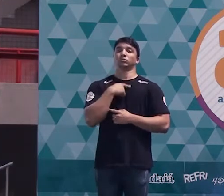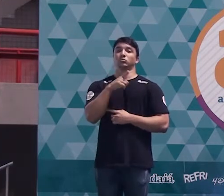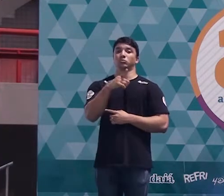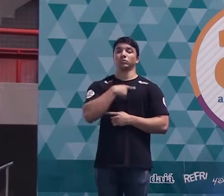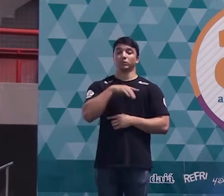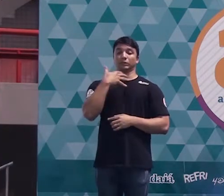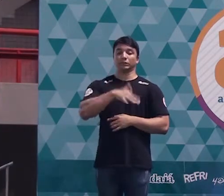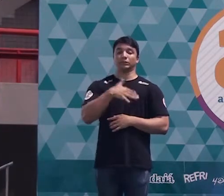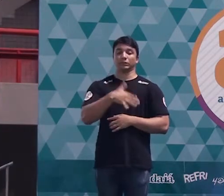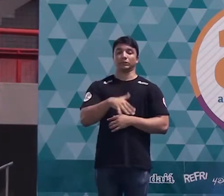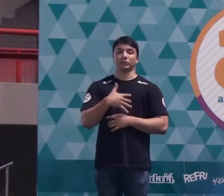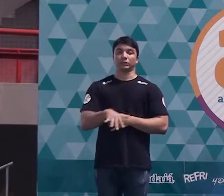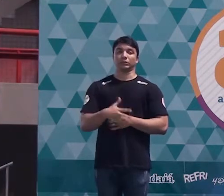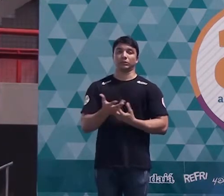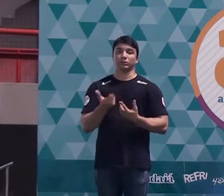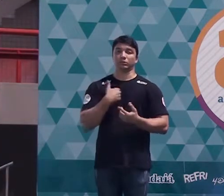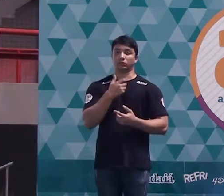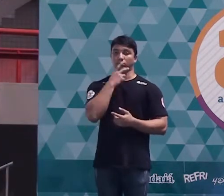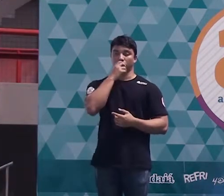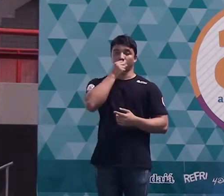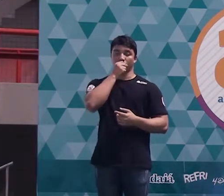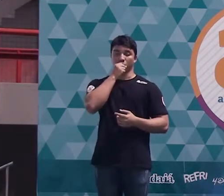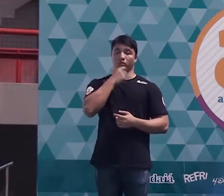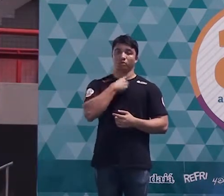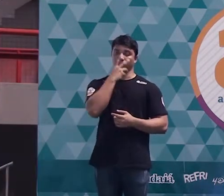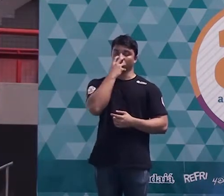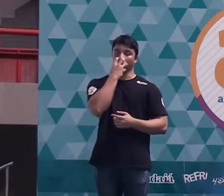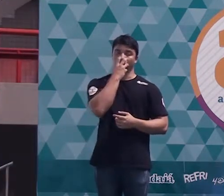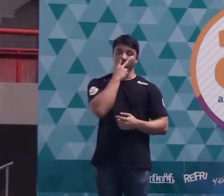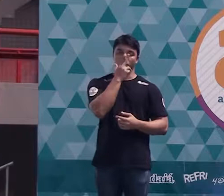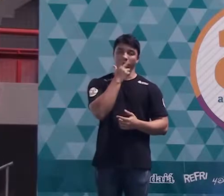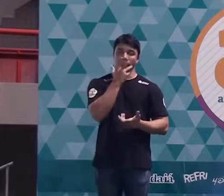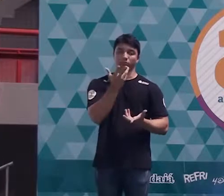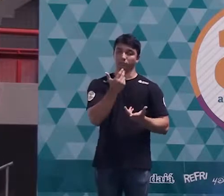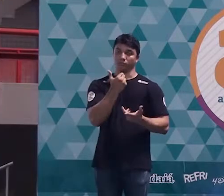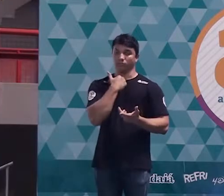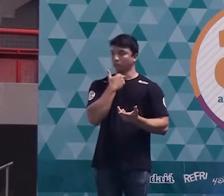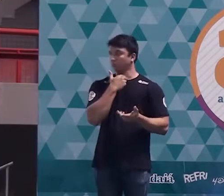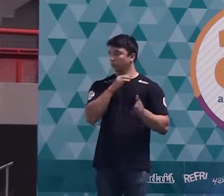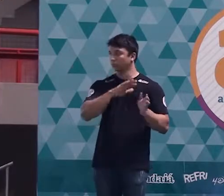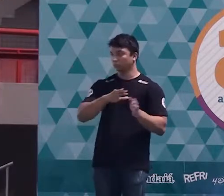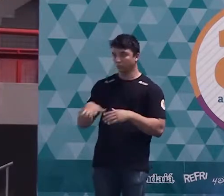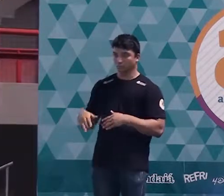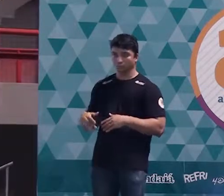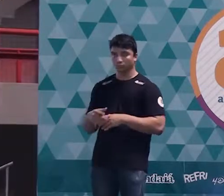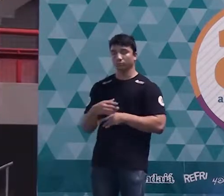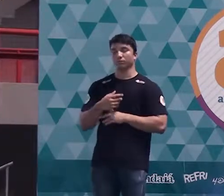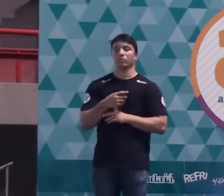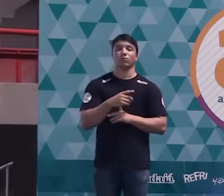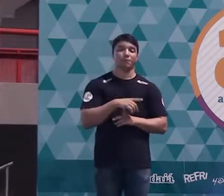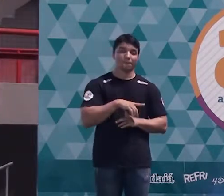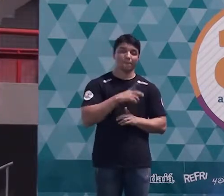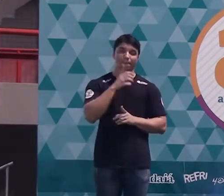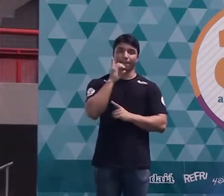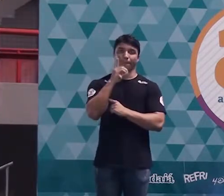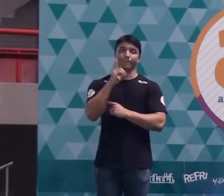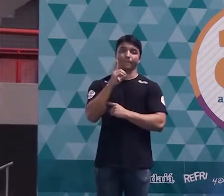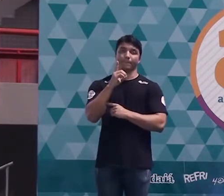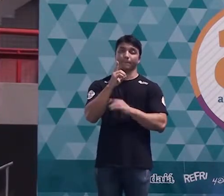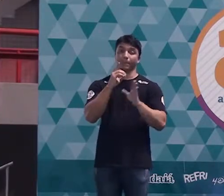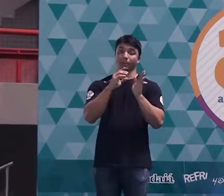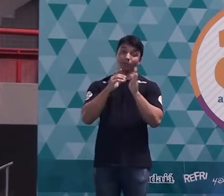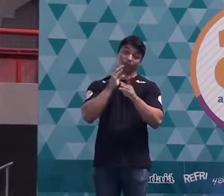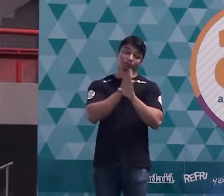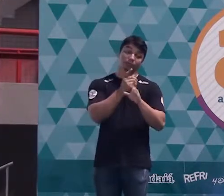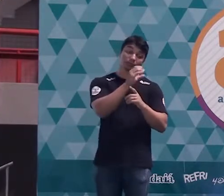tá frito, macho, com essa tosse de cachorro. Ele também não precisa baixar o nível, ele pode falar como ele é um